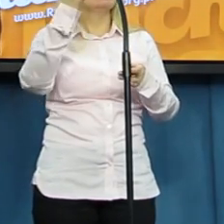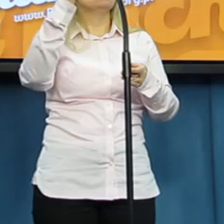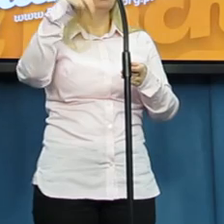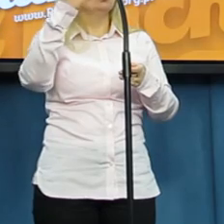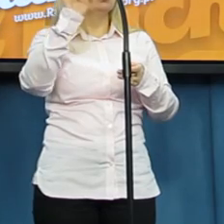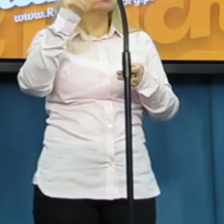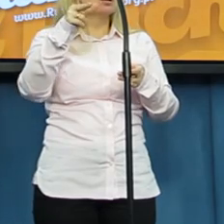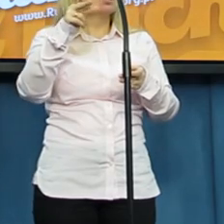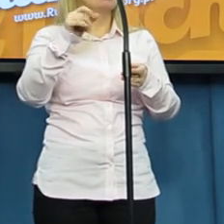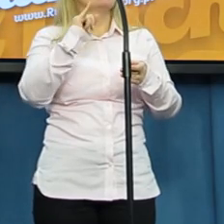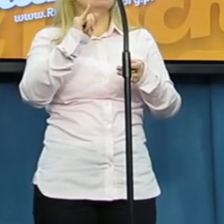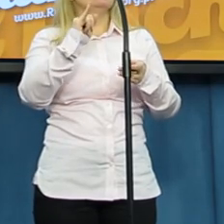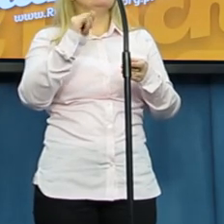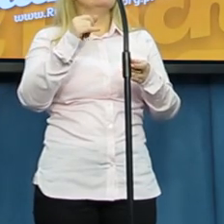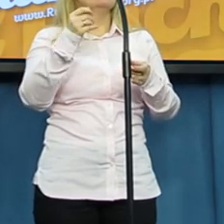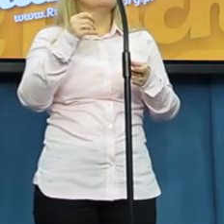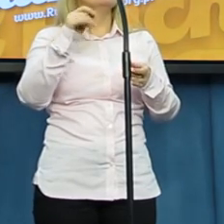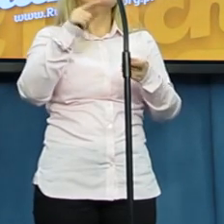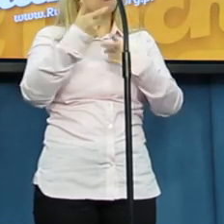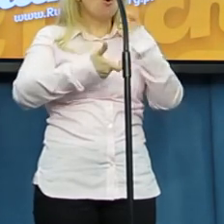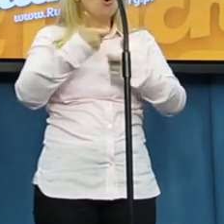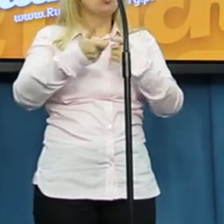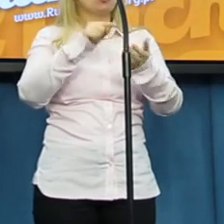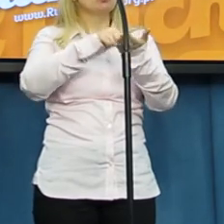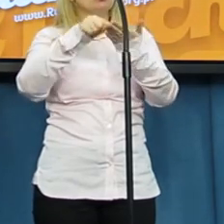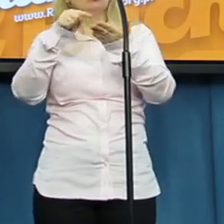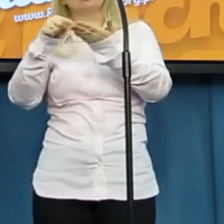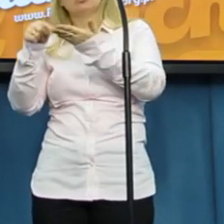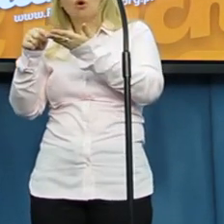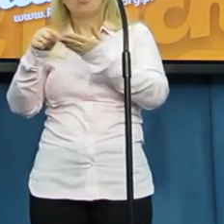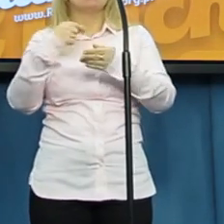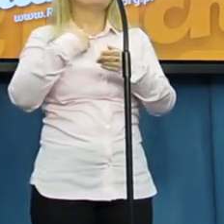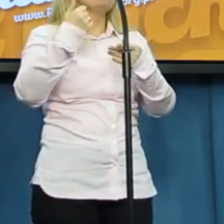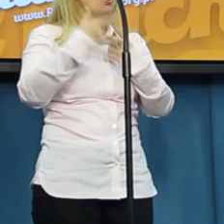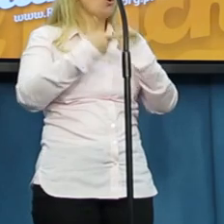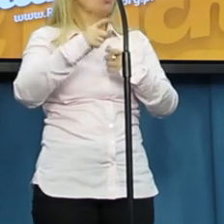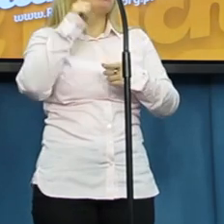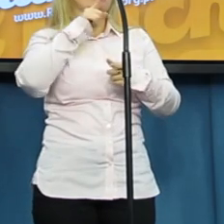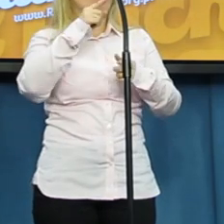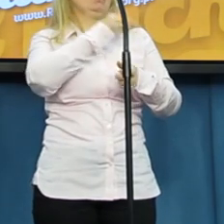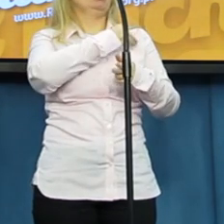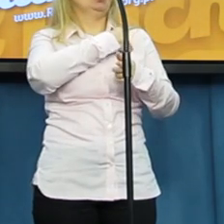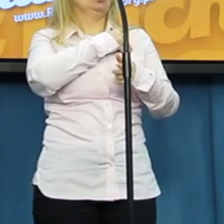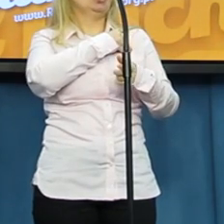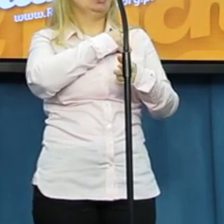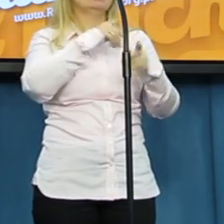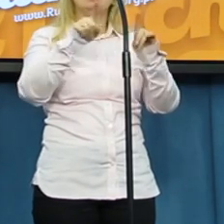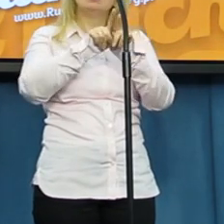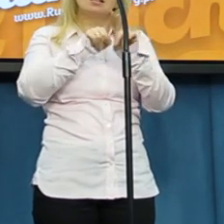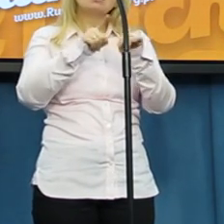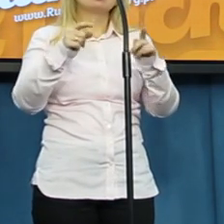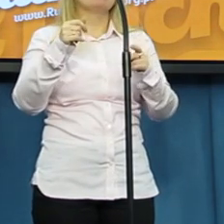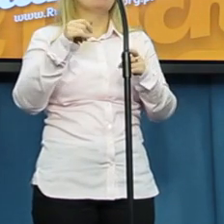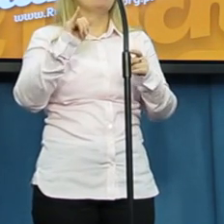kogoś tam innego, Armukowicza, kupuje się go stanowiskę. Masz tu Armukowicz ministra i chodź do Platformy Obywatelskiej. Masz tu Rosati, szefostwo